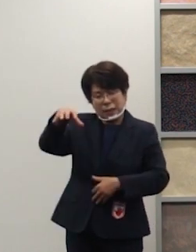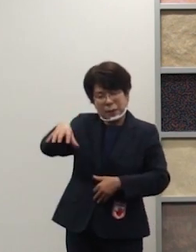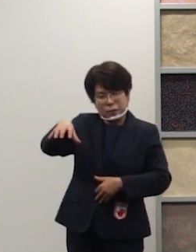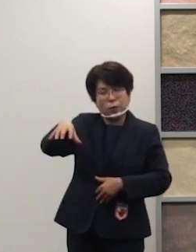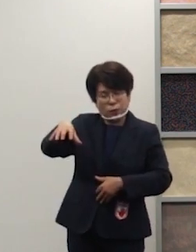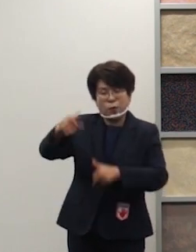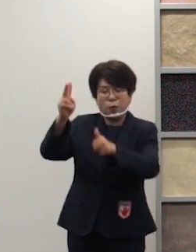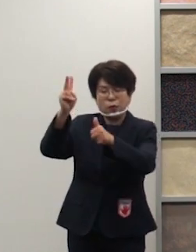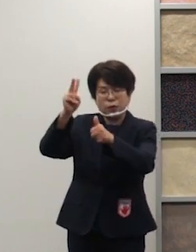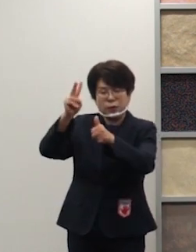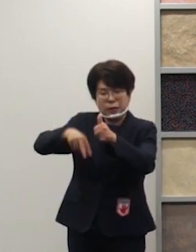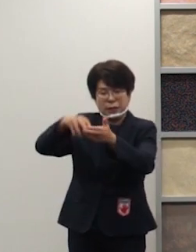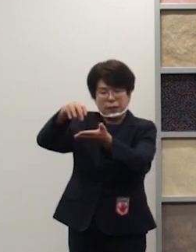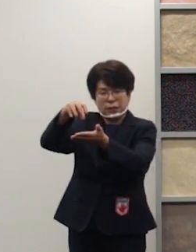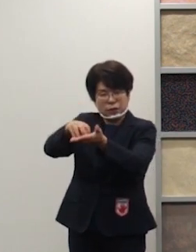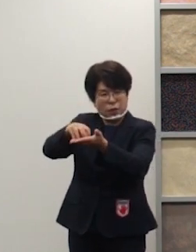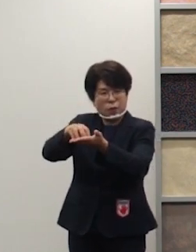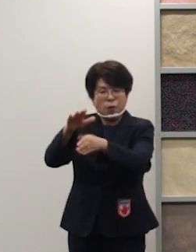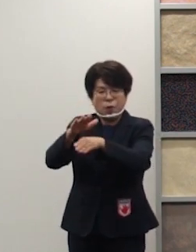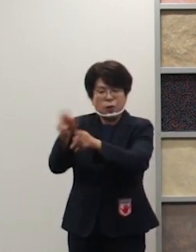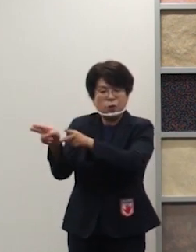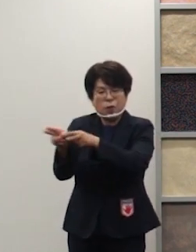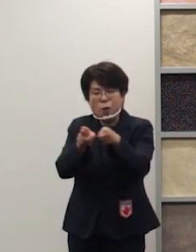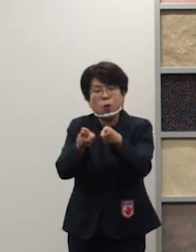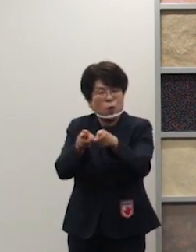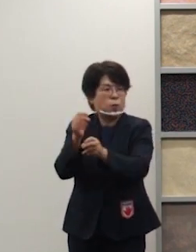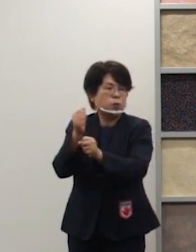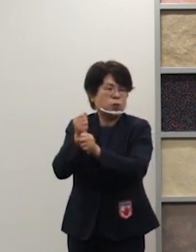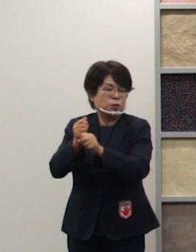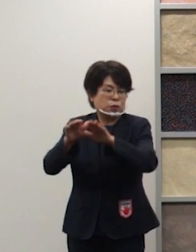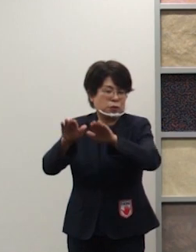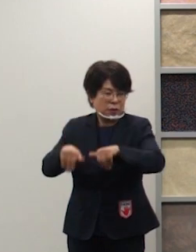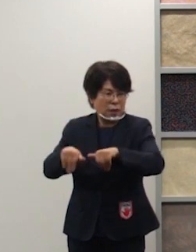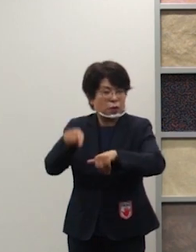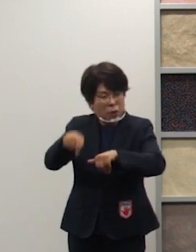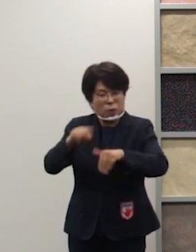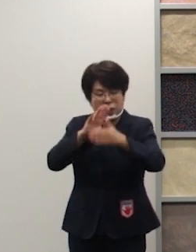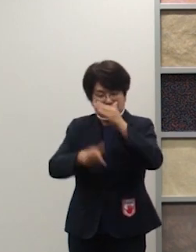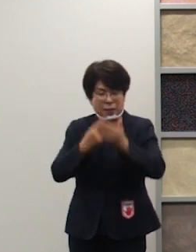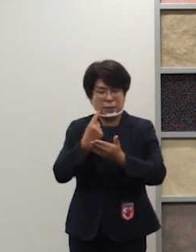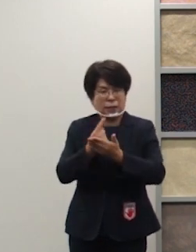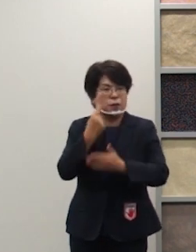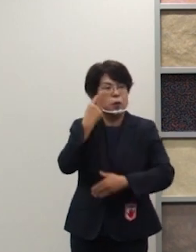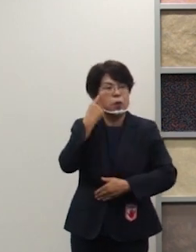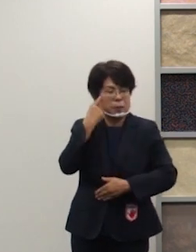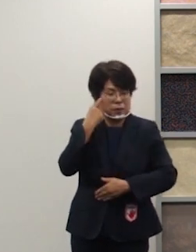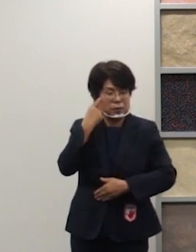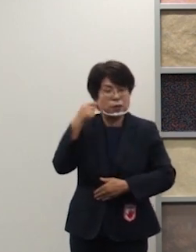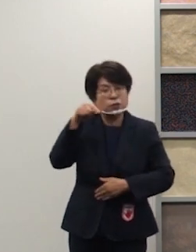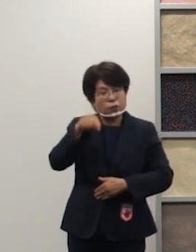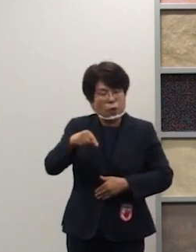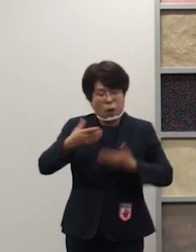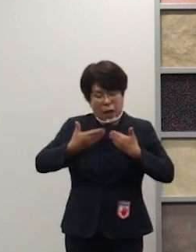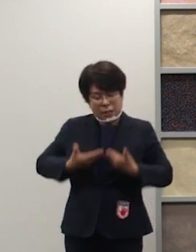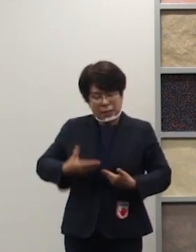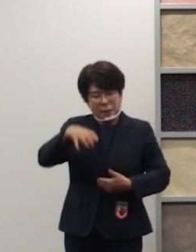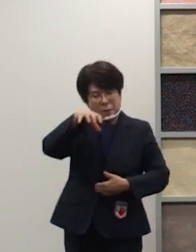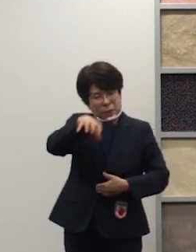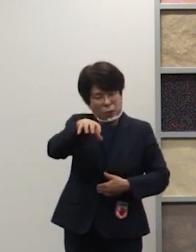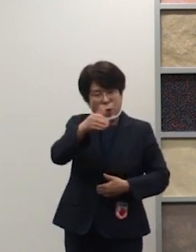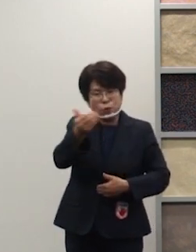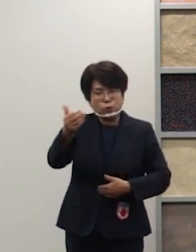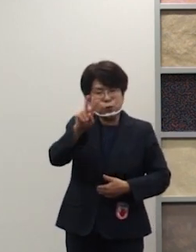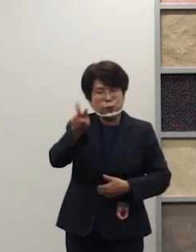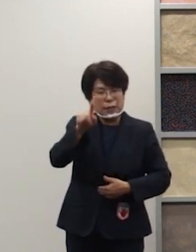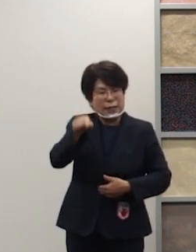まあ独自の制度というふうなのかなと思うんですけども、そのグリーンゾーン認証の方はそういう